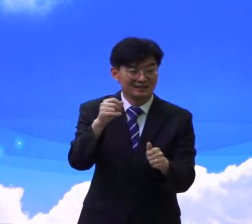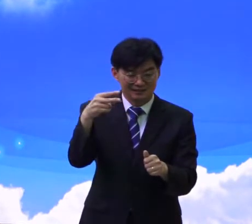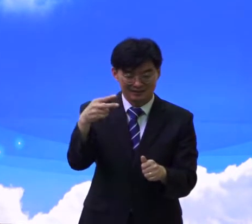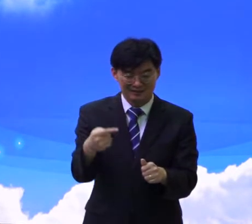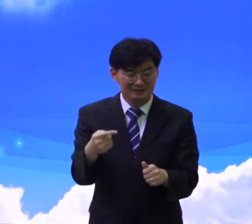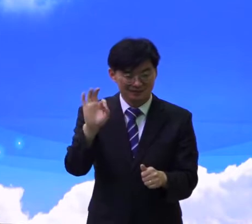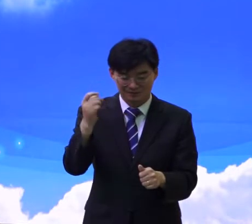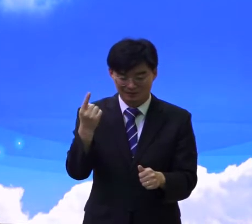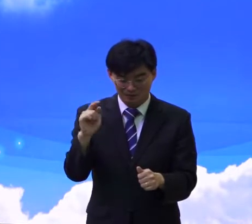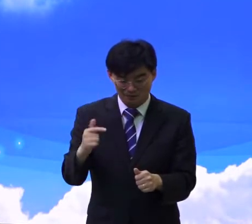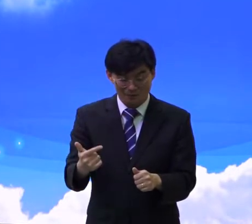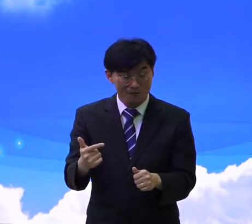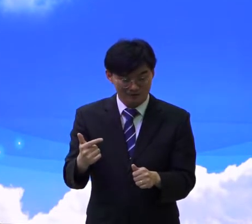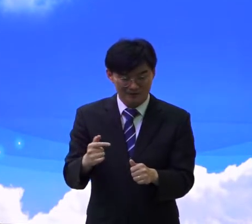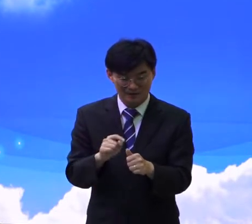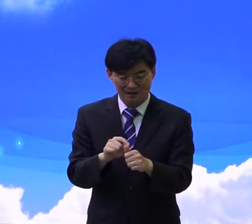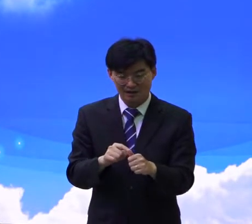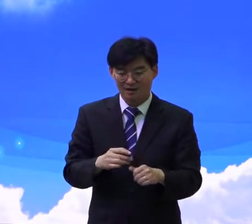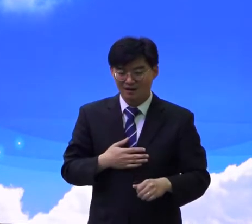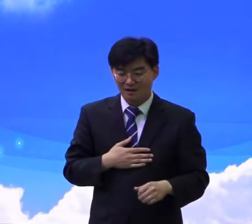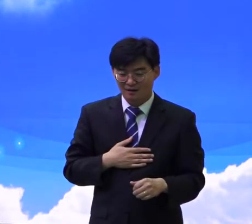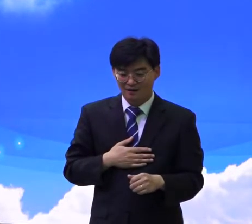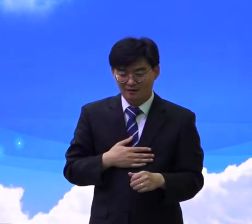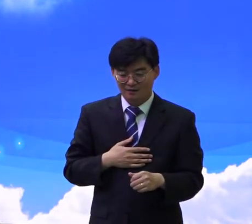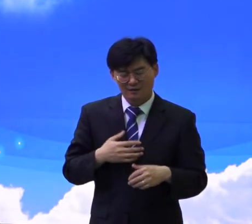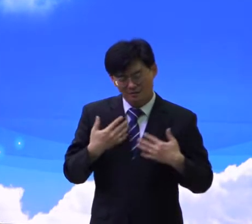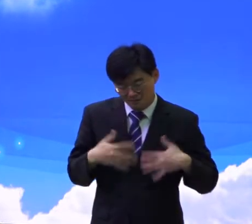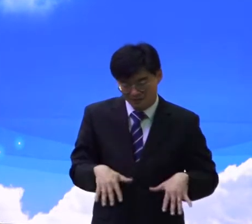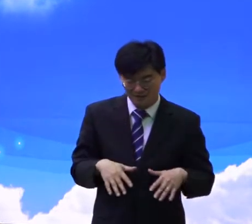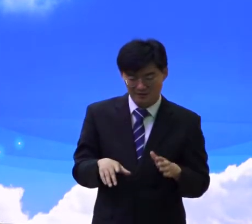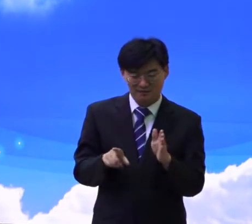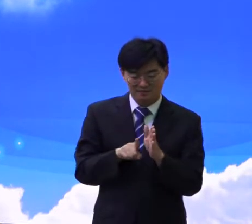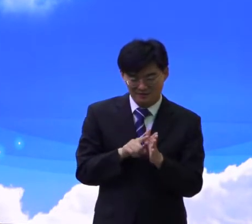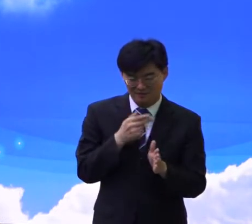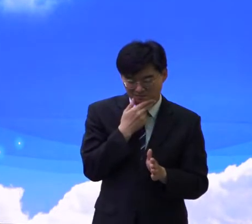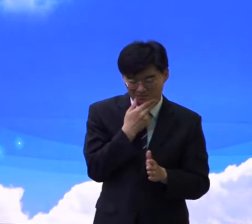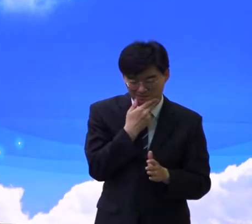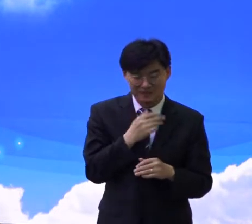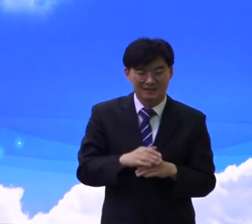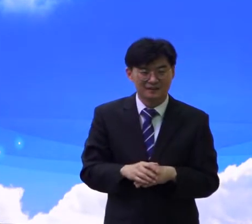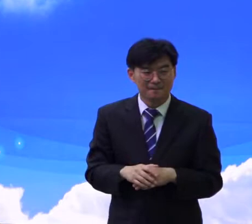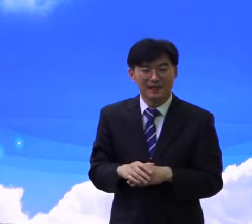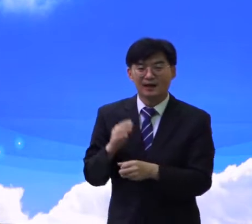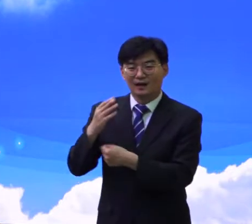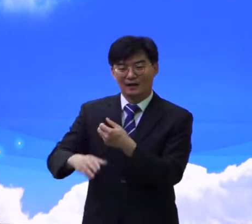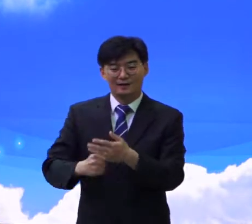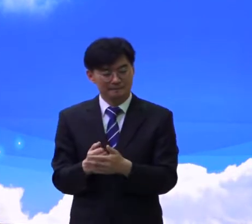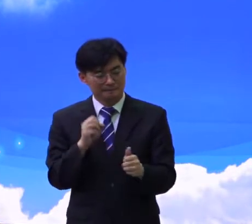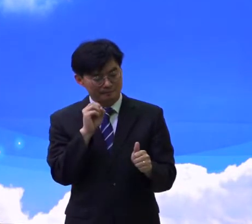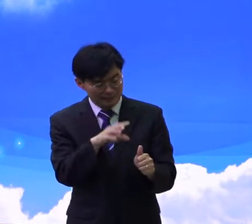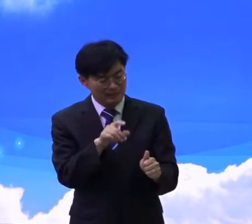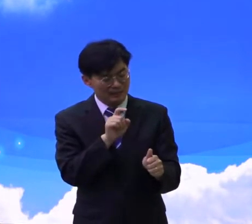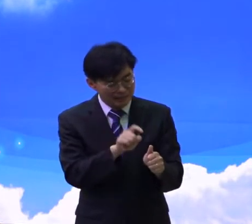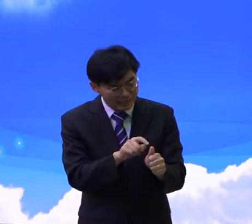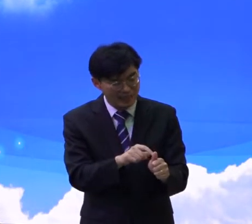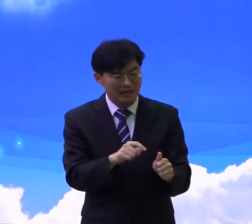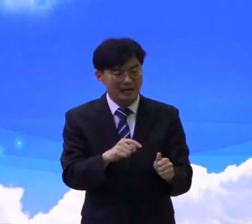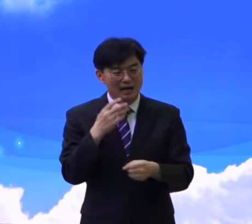여호와께서 너와 함께 계시도다. 미디안의 강한 이 제국이